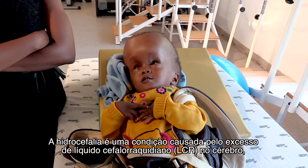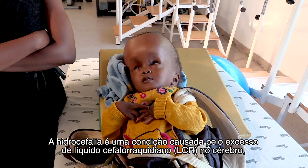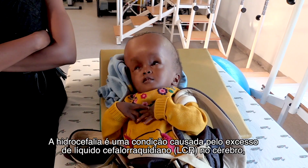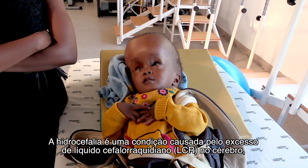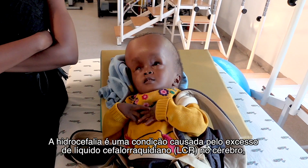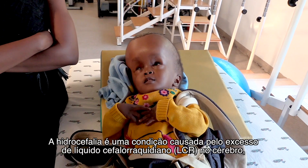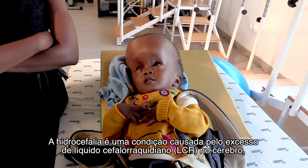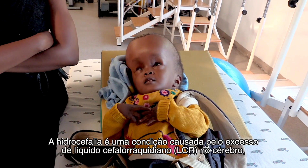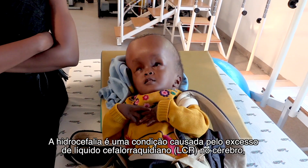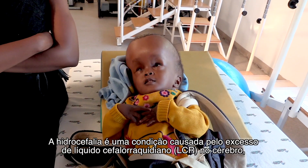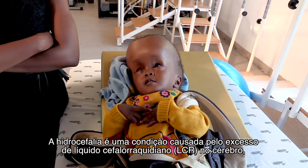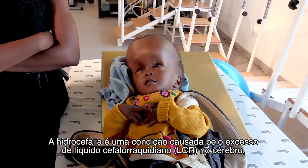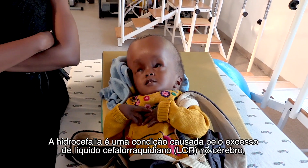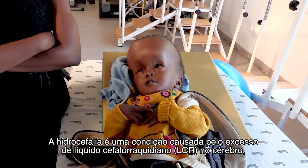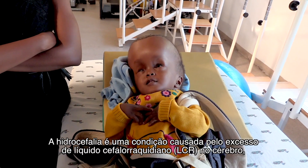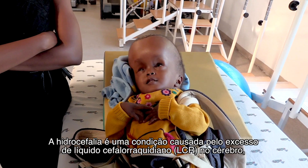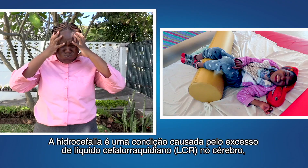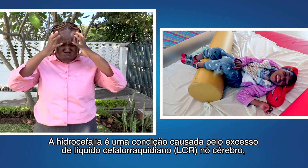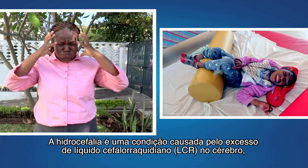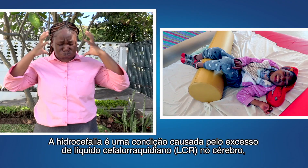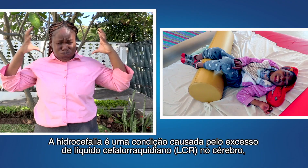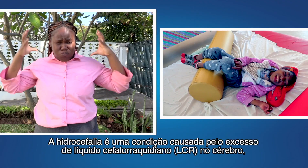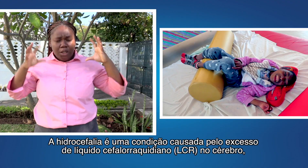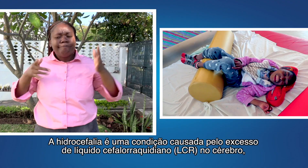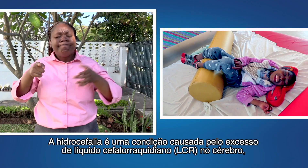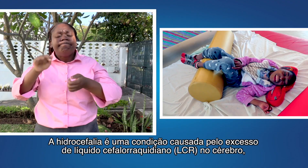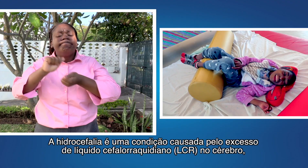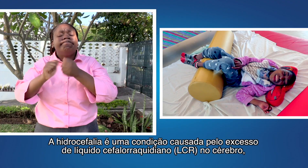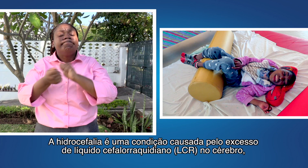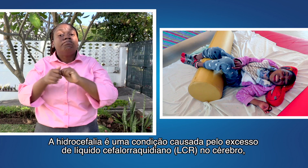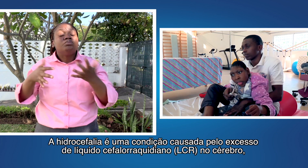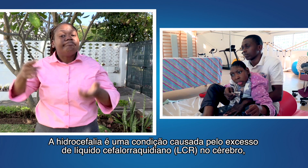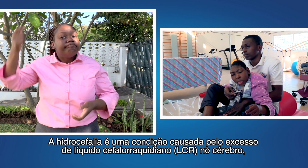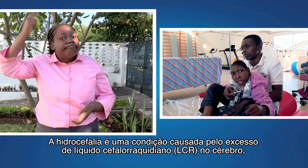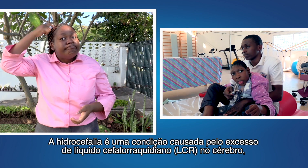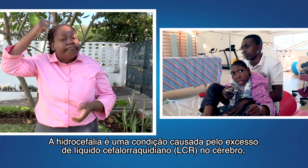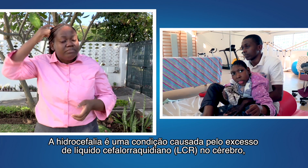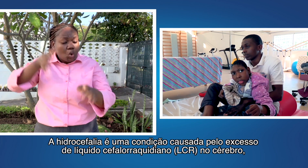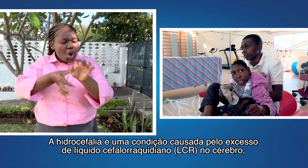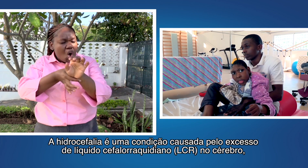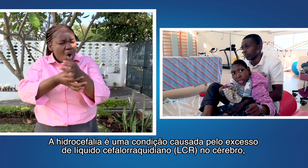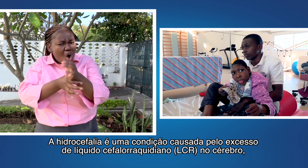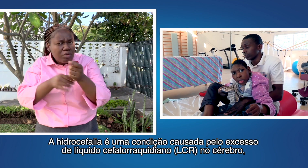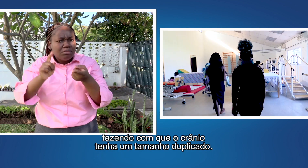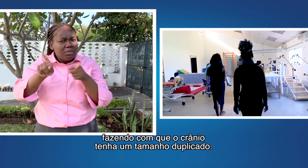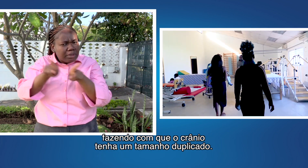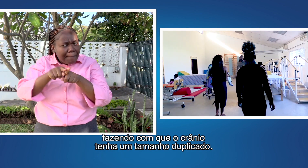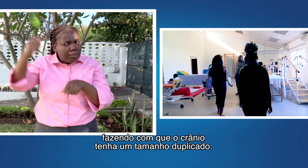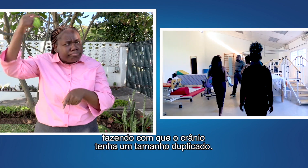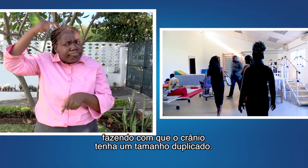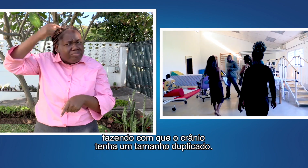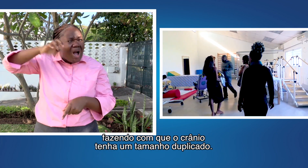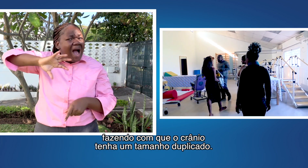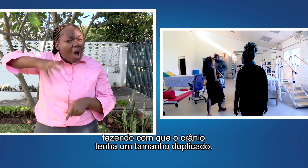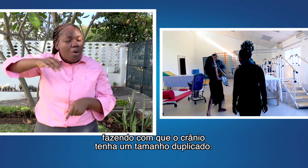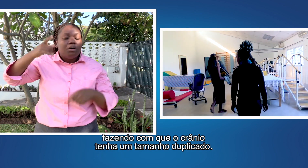A hidrocefalia é uma condição causada pelo excesso de líquido cefalorraquidiano no cérebro, fazendo com que o